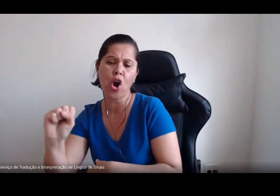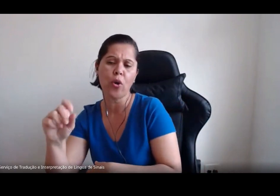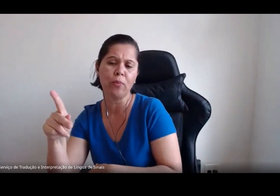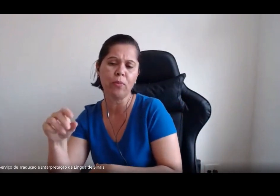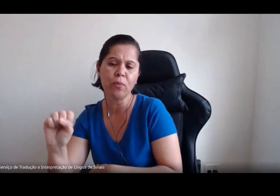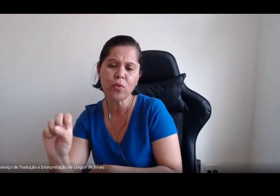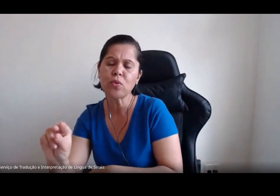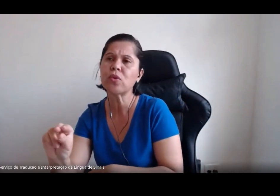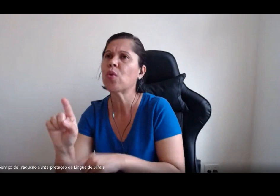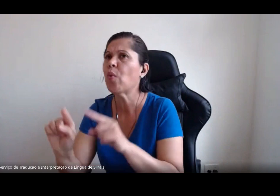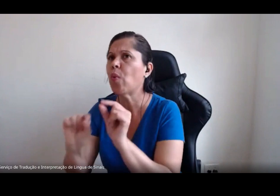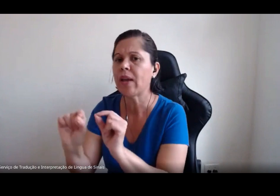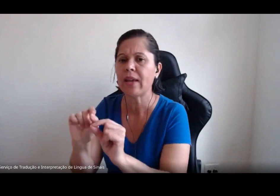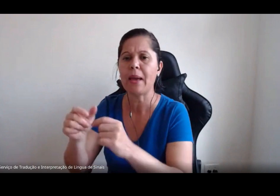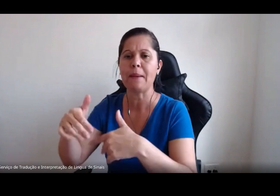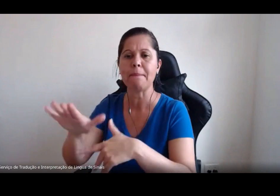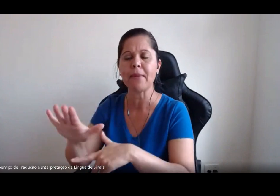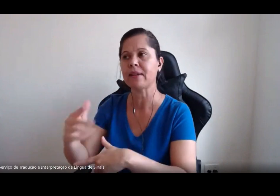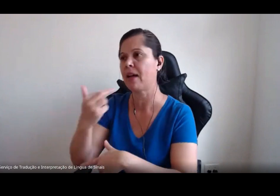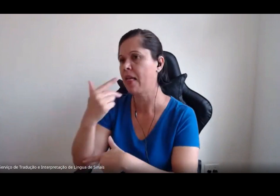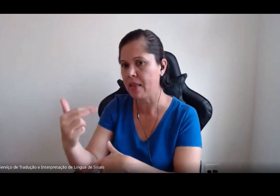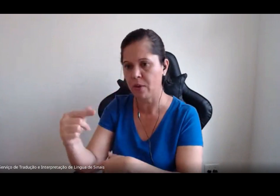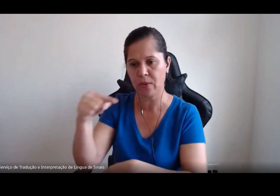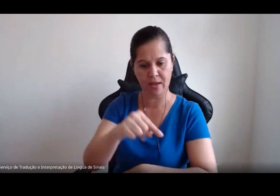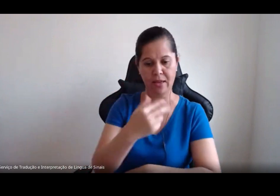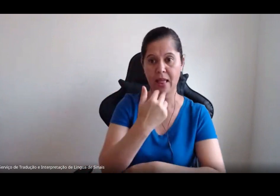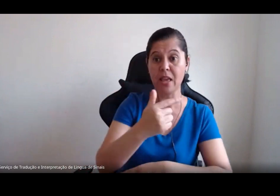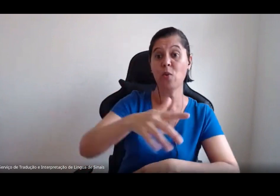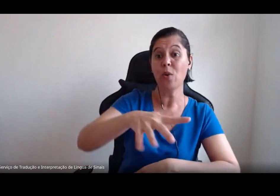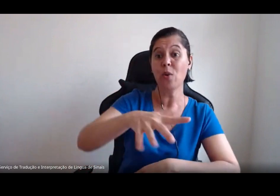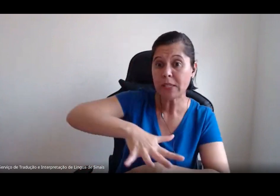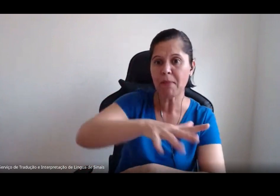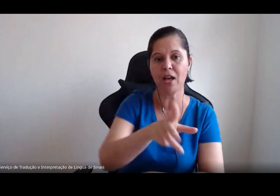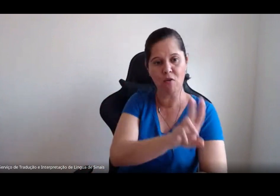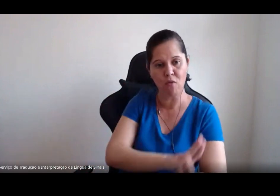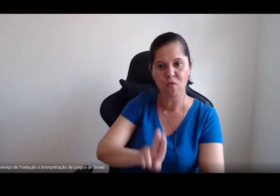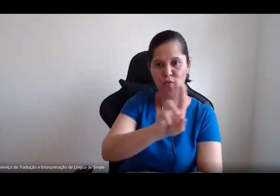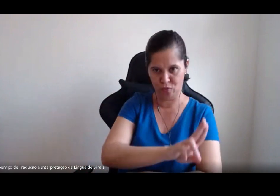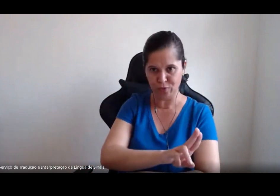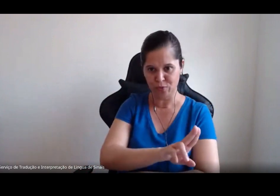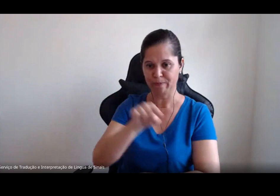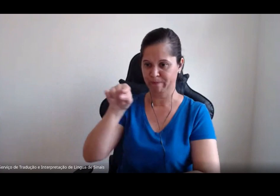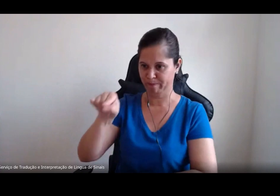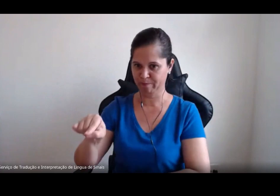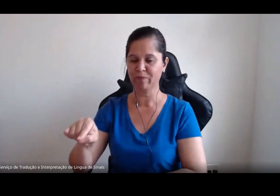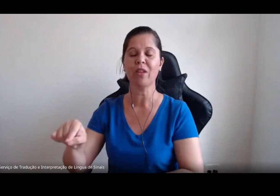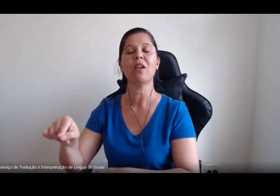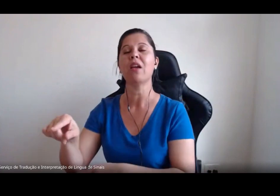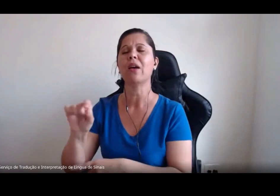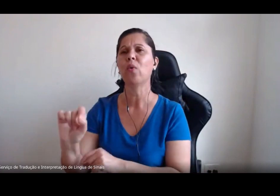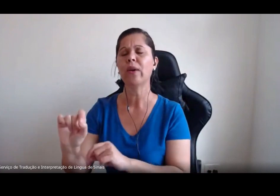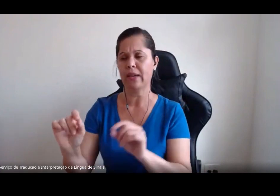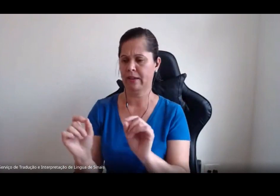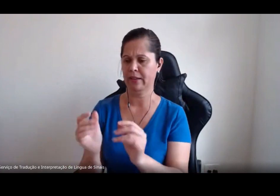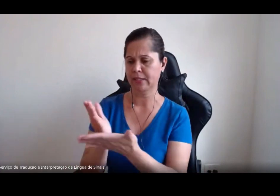status vinculado às funções sociais da língua naquele espaço, né? Era essa noção de planejamento